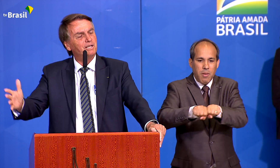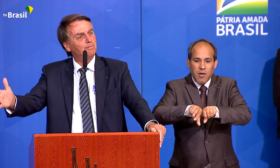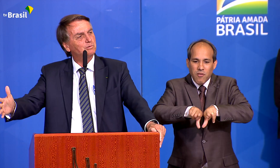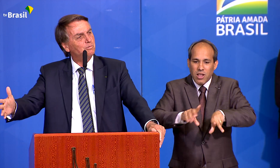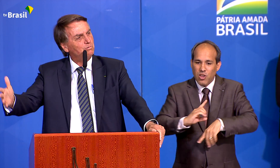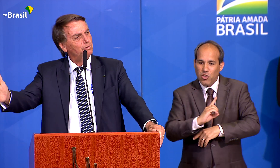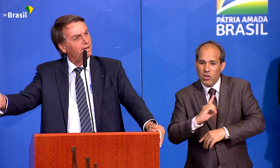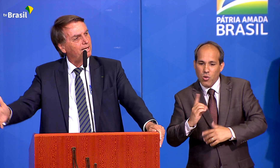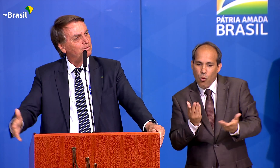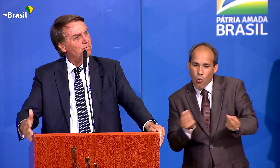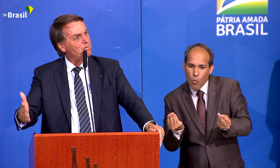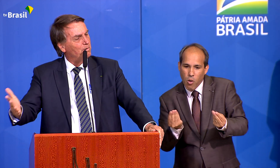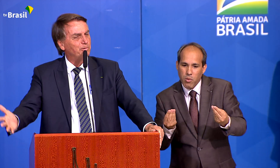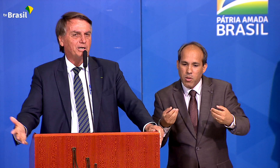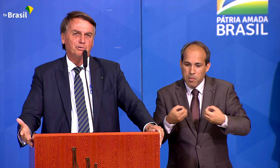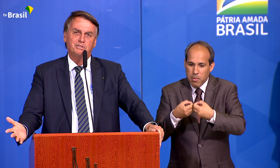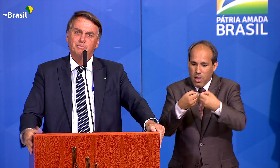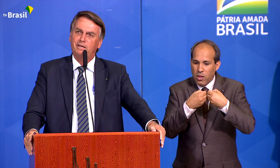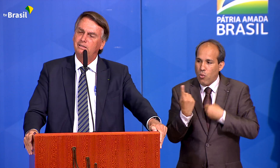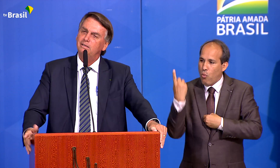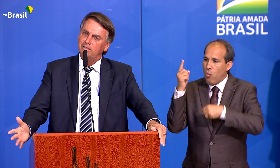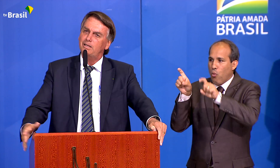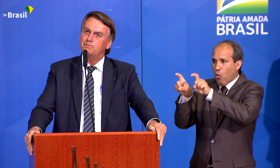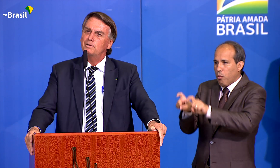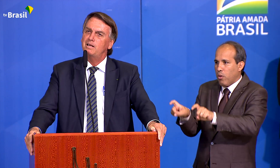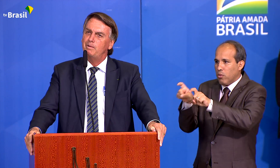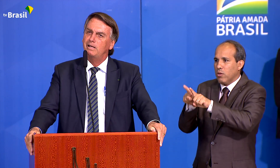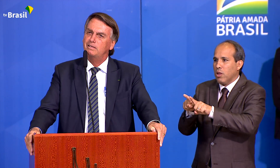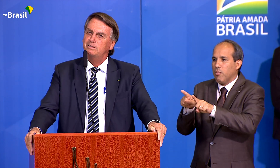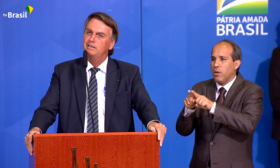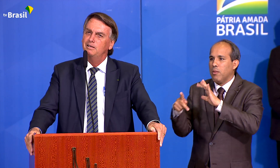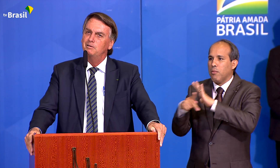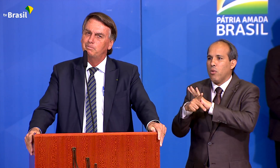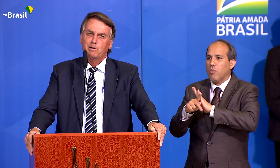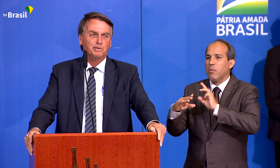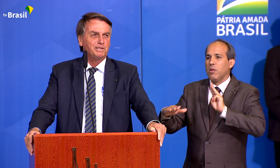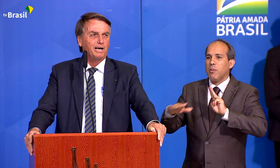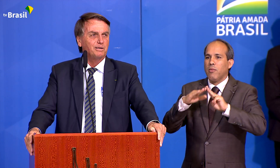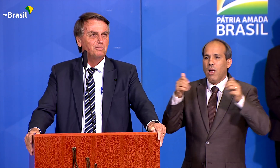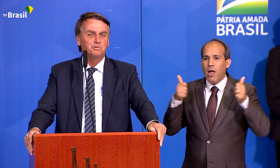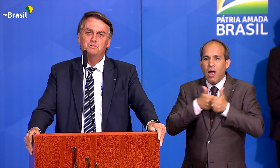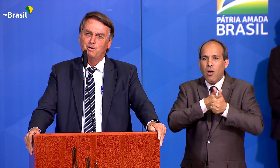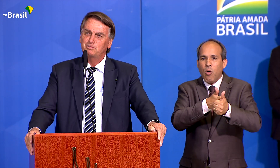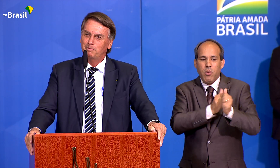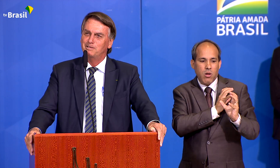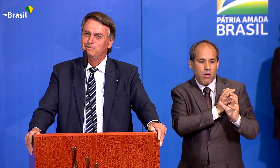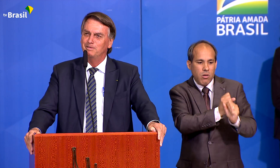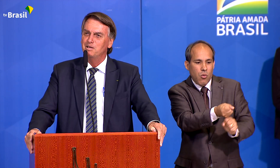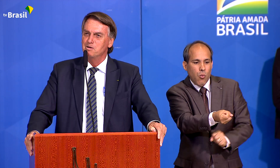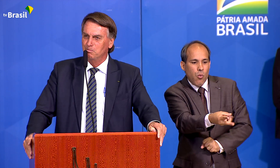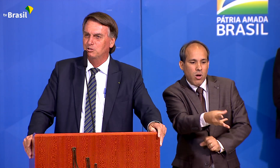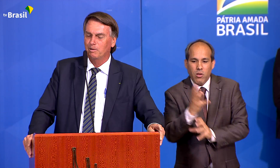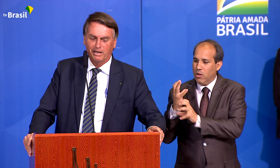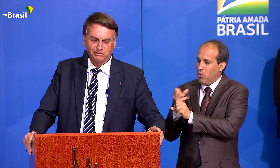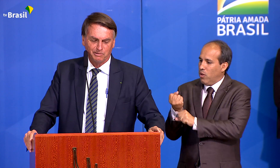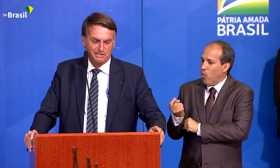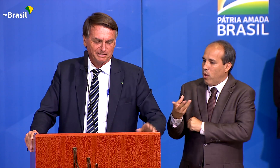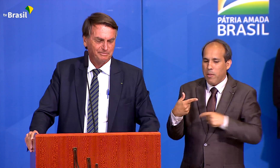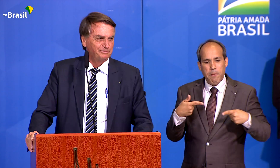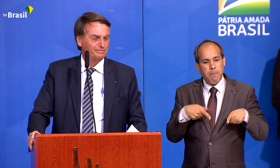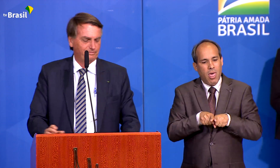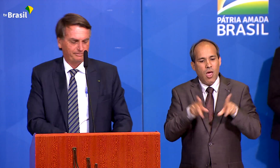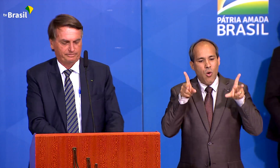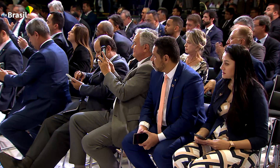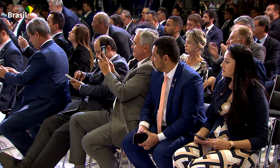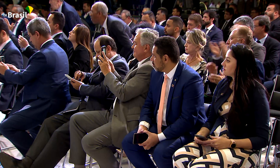aqui temos um do lado um computador também das forças armadas para contar os votos no Brasil Muito